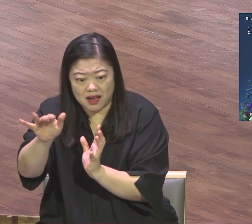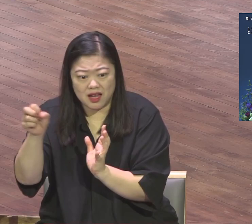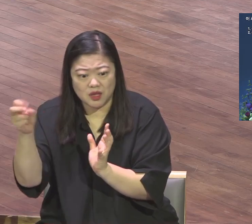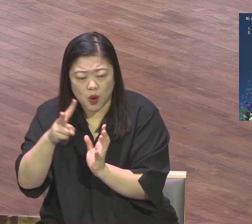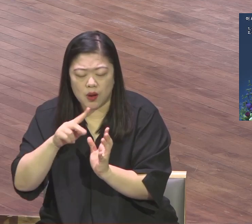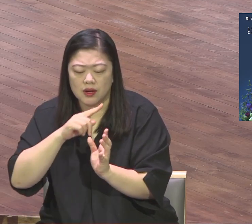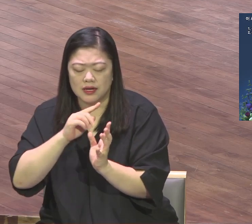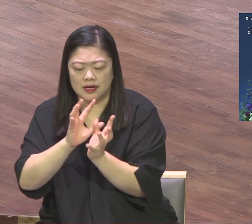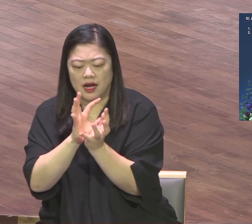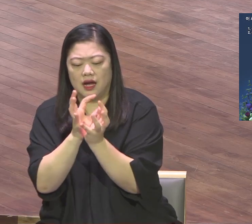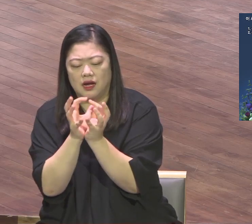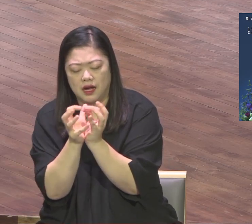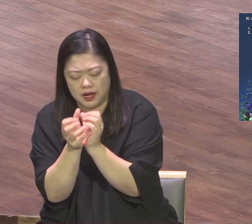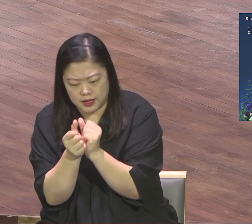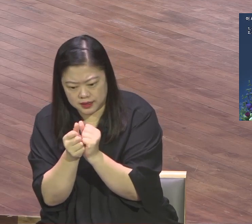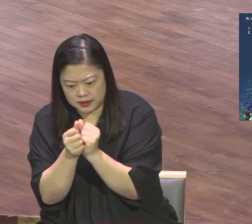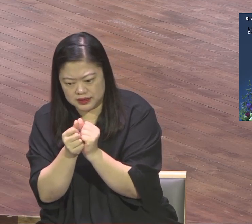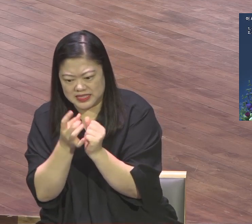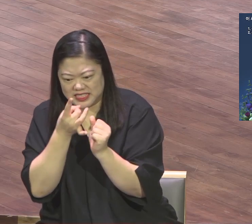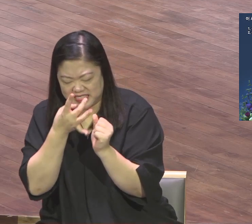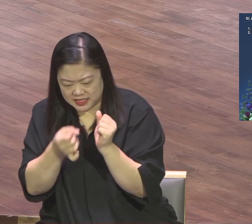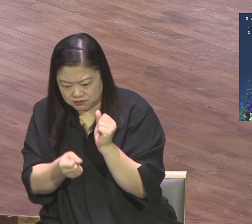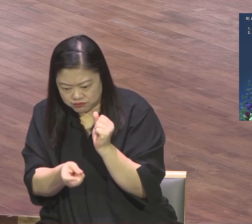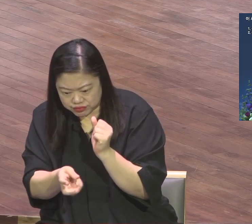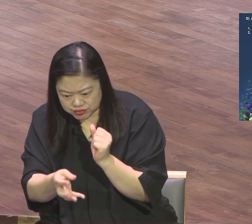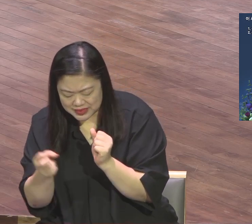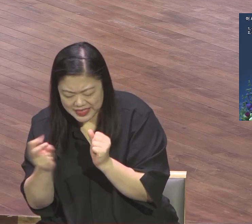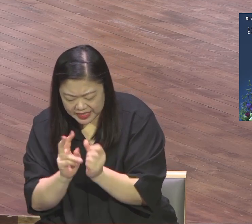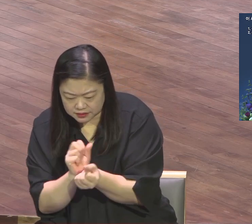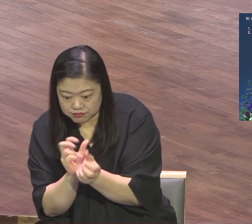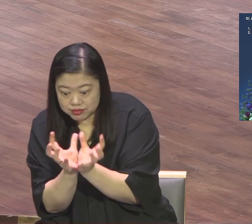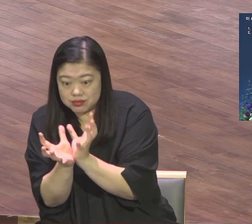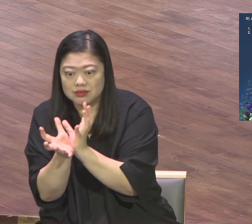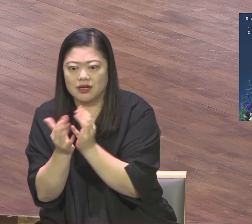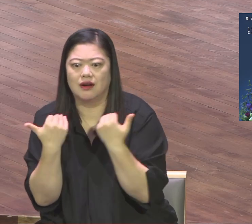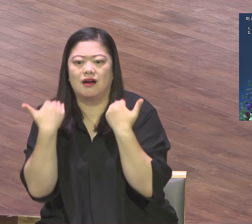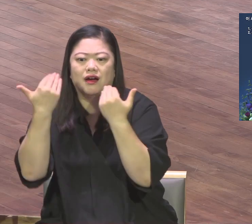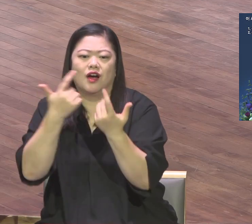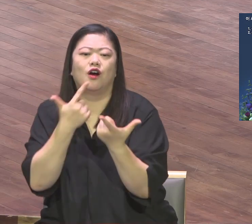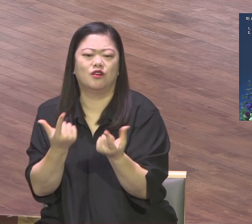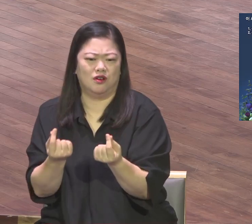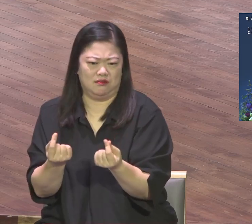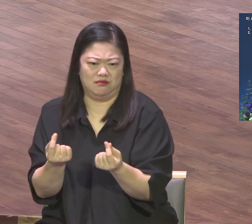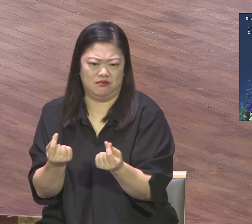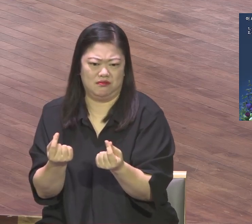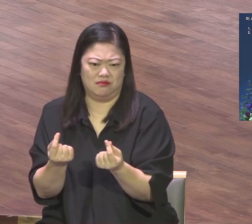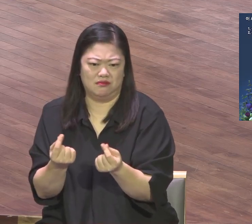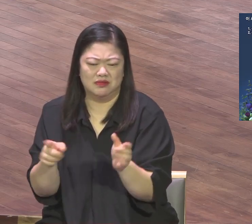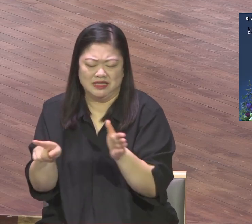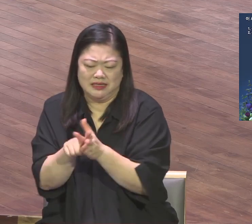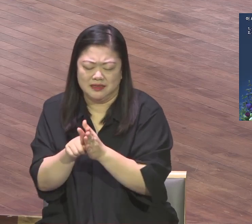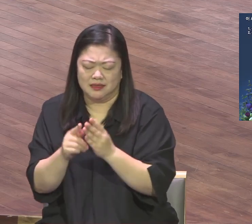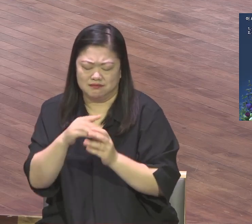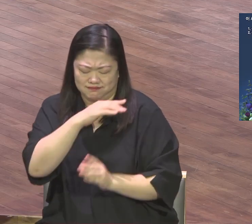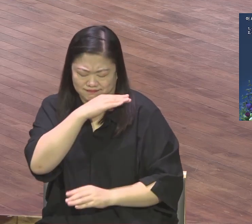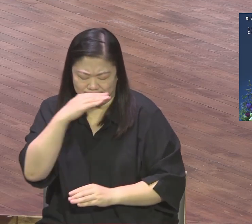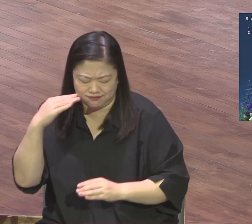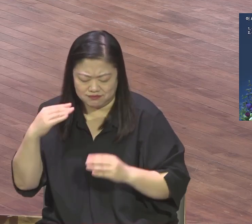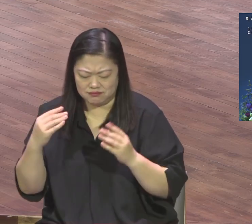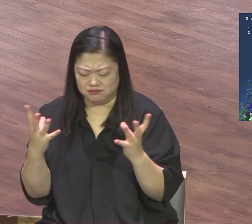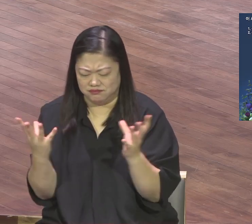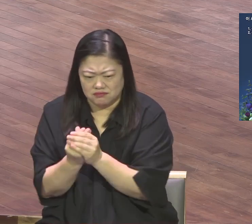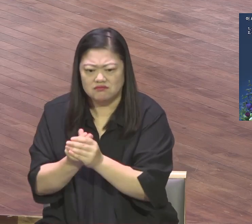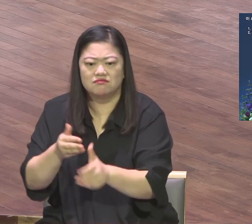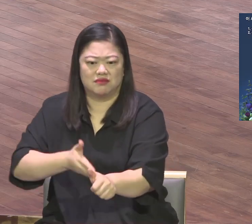이들이 이중적인 신앙생활을 했는데 이 장면을 보고 나서 온전한 신앙인으로 바뀌어집니다. 온전한